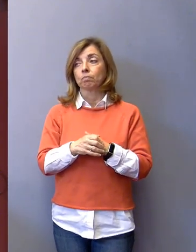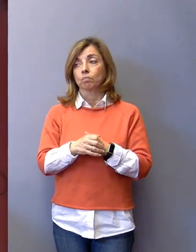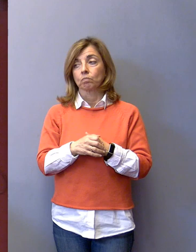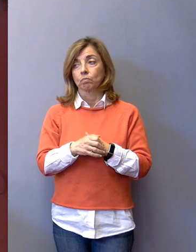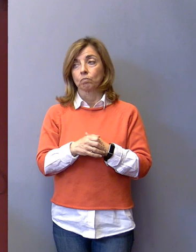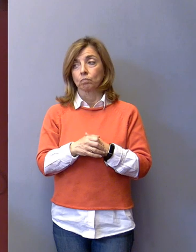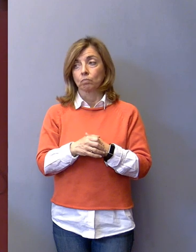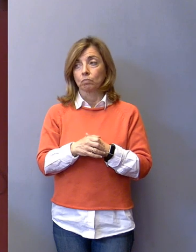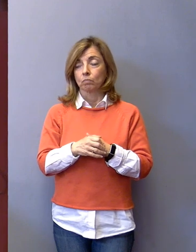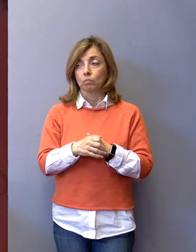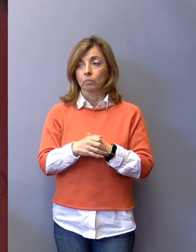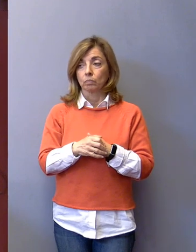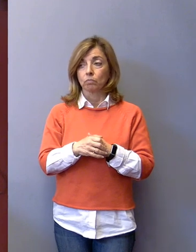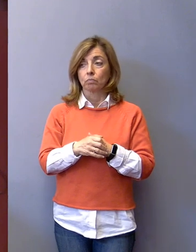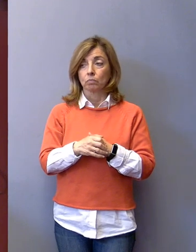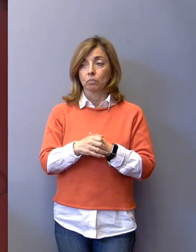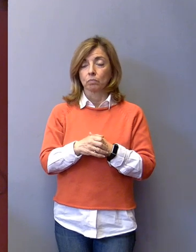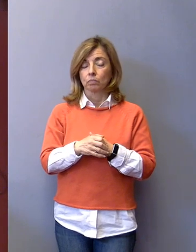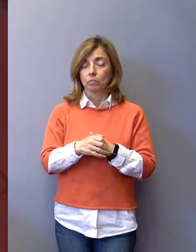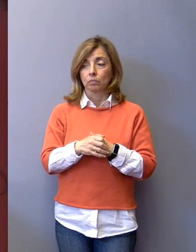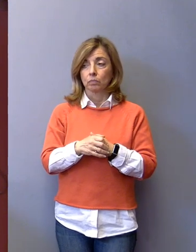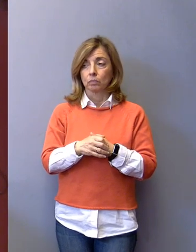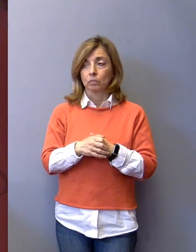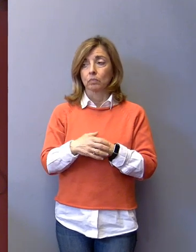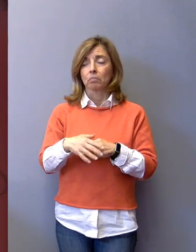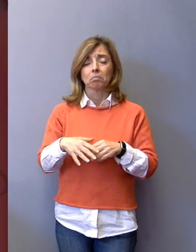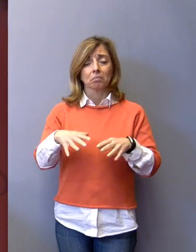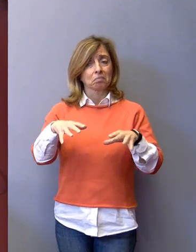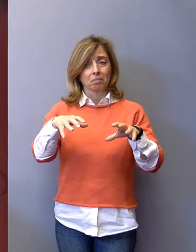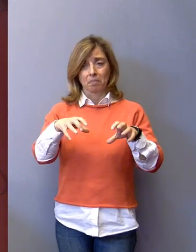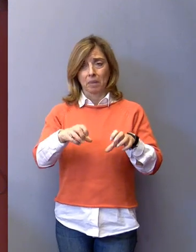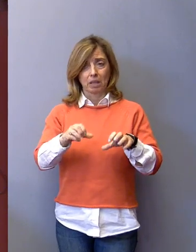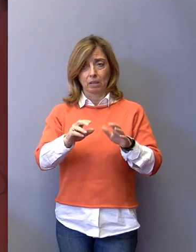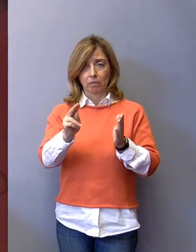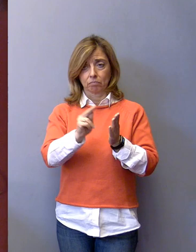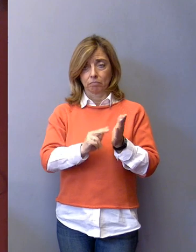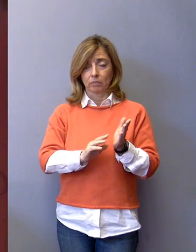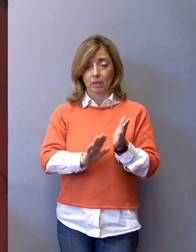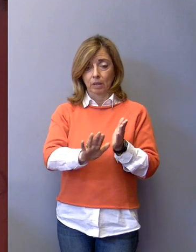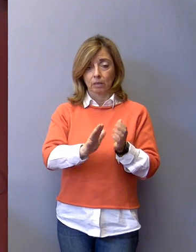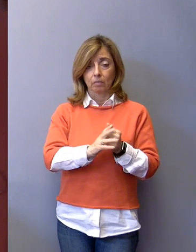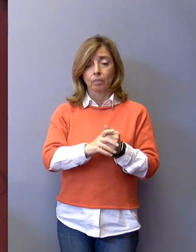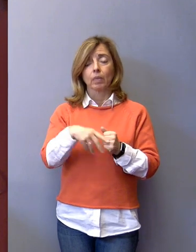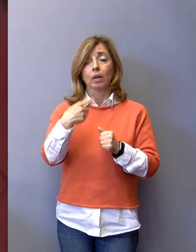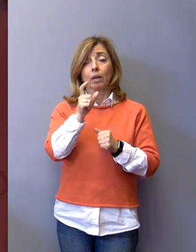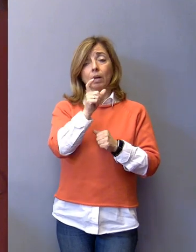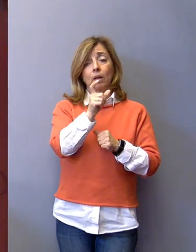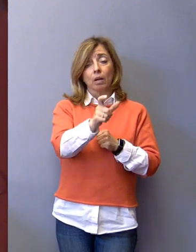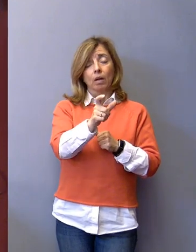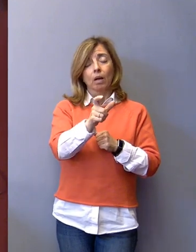lasceremmo la impegnativa in questi termini ma con l'aggiunta dopo individuare